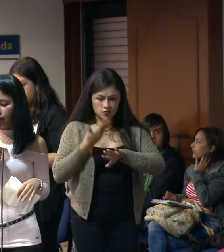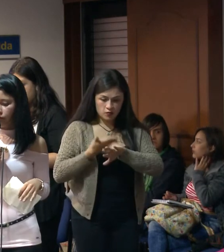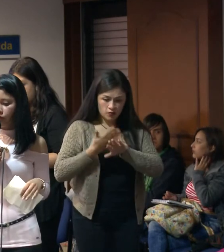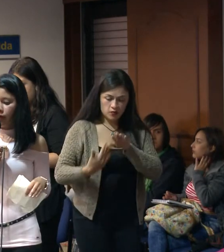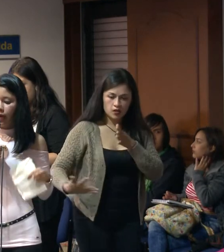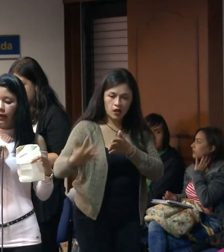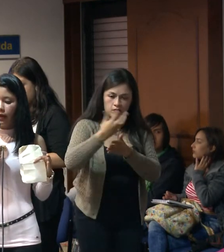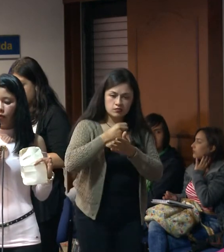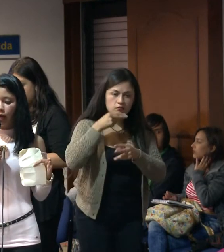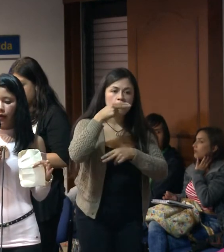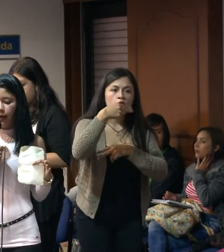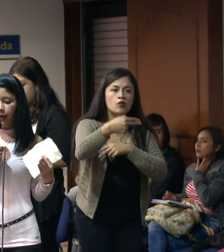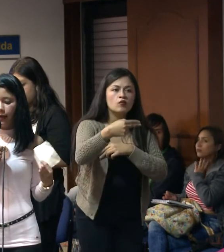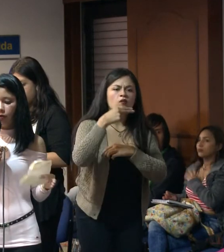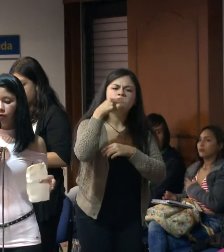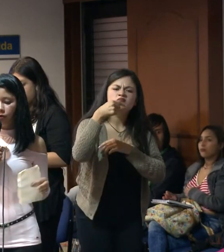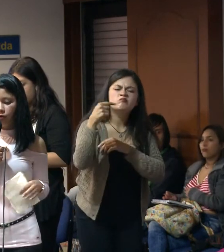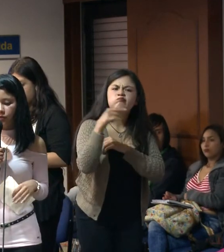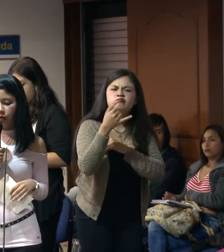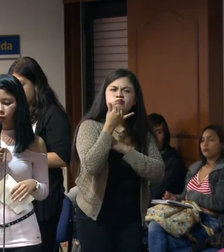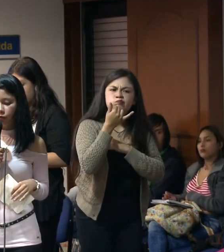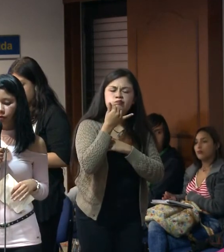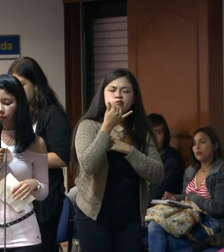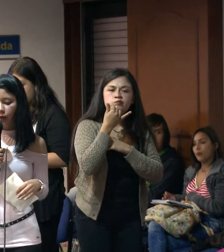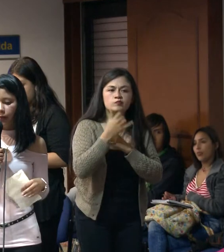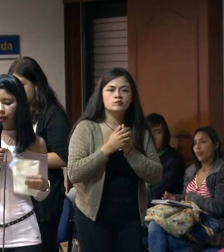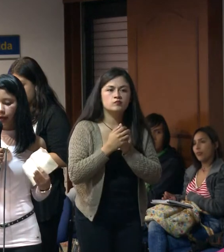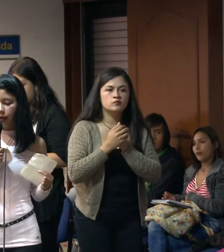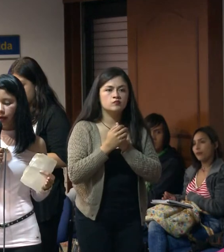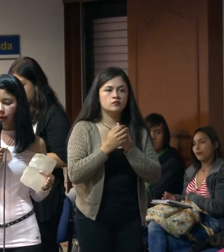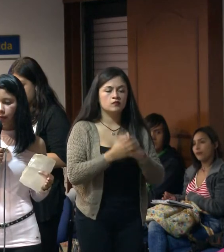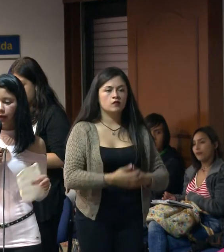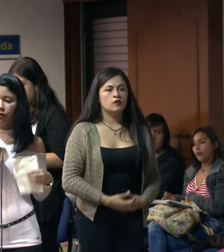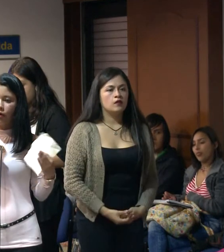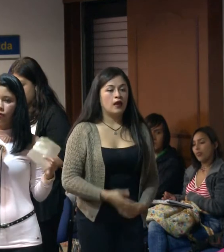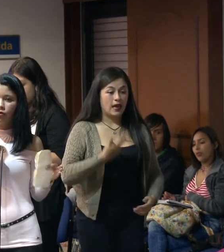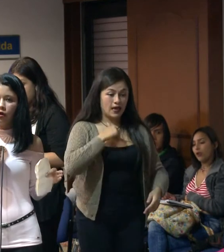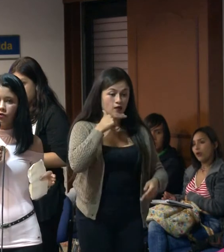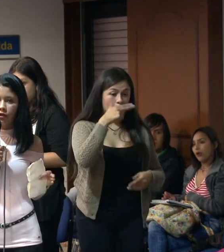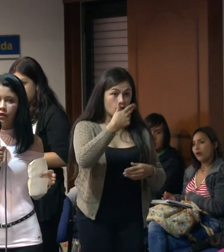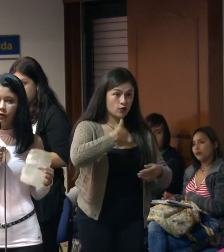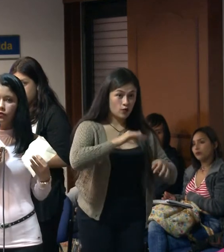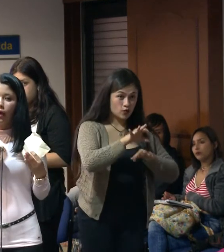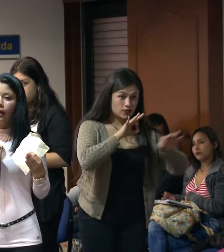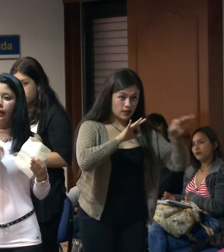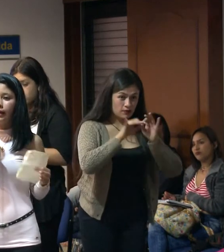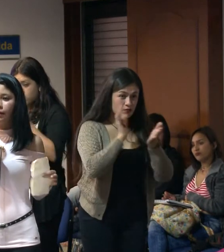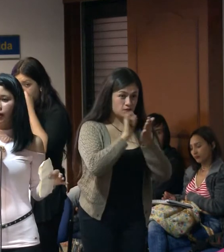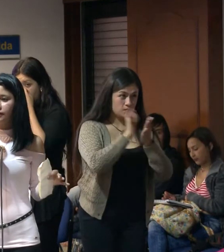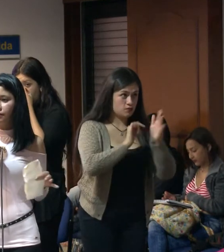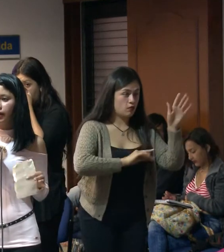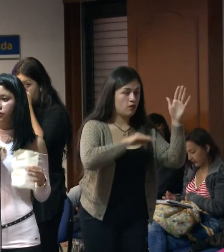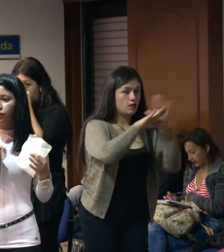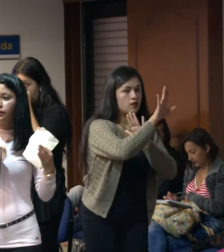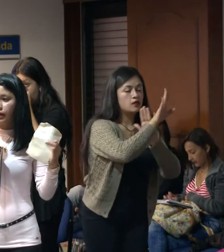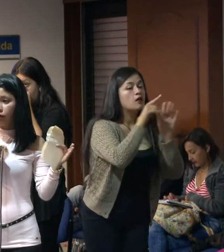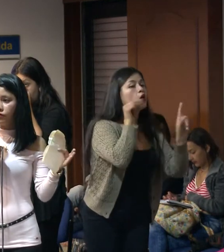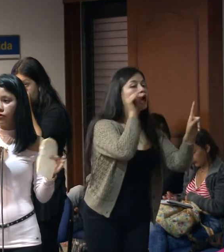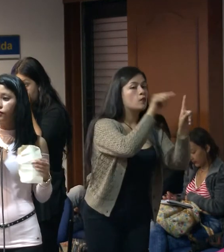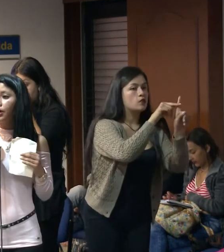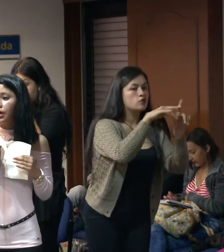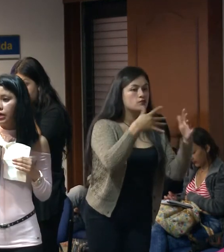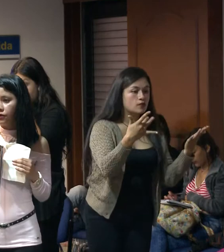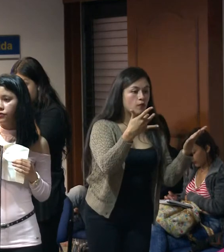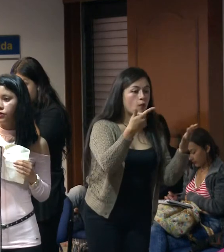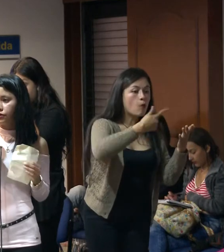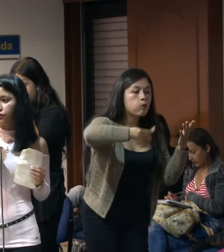un cuento en el cual lo hicimos también para lograr uno de los objetivos, que era la participación entre los